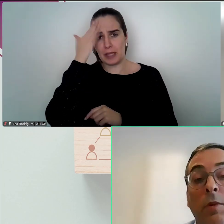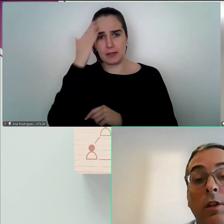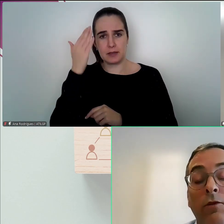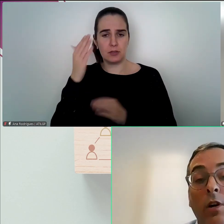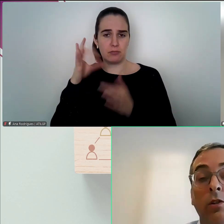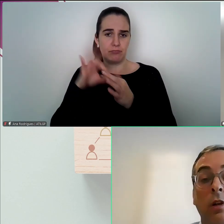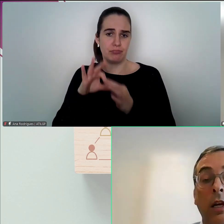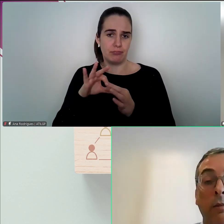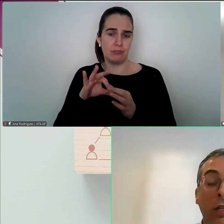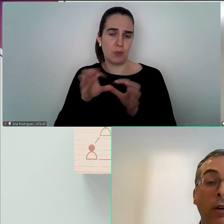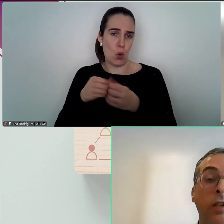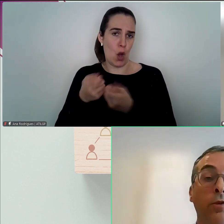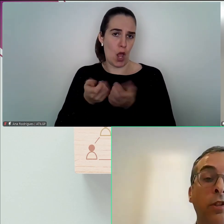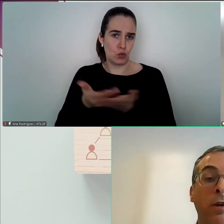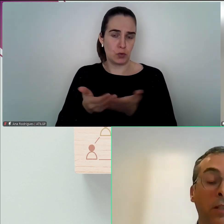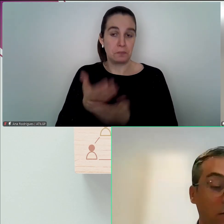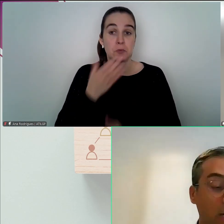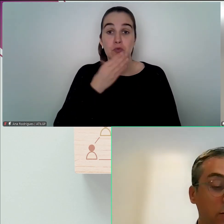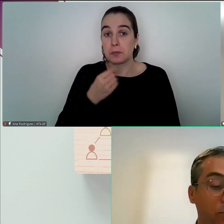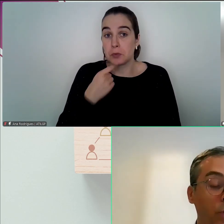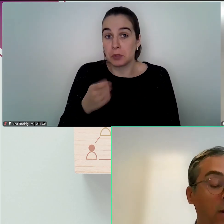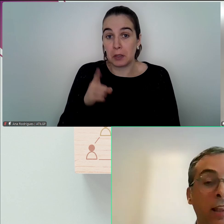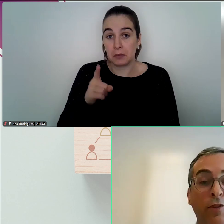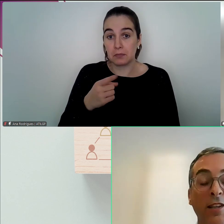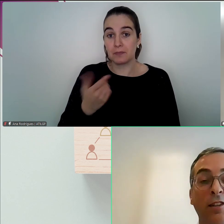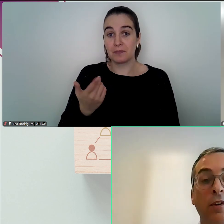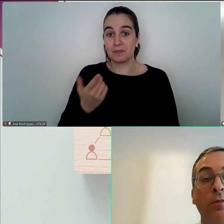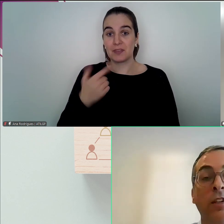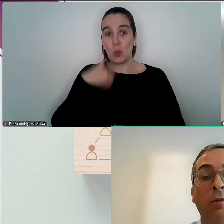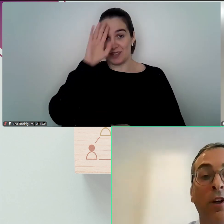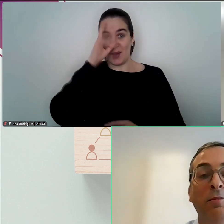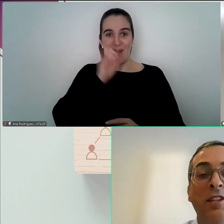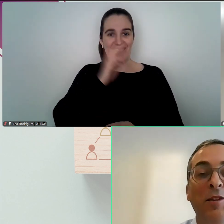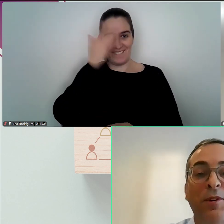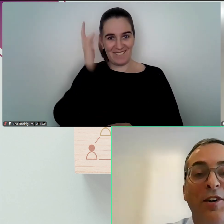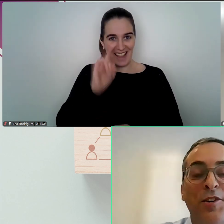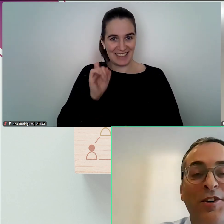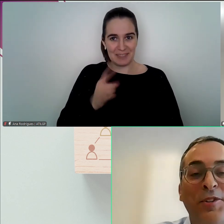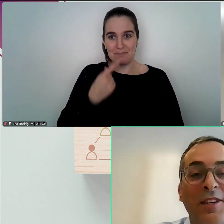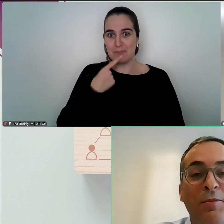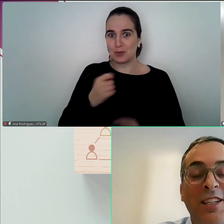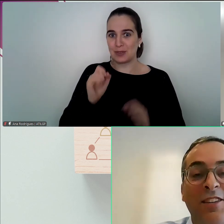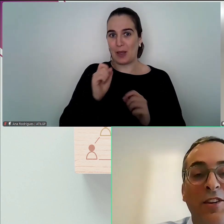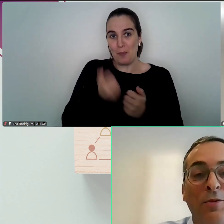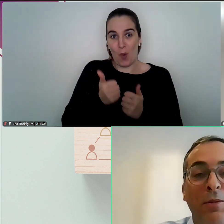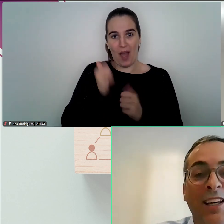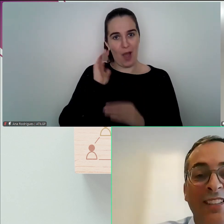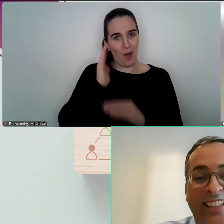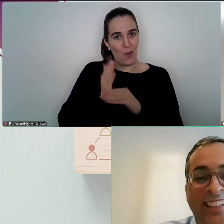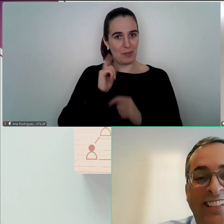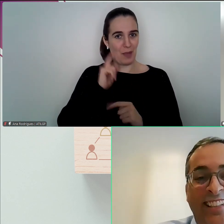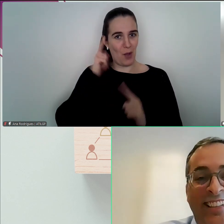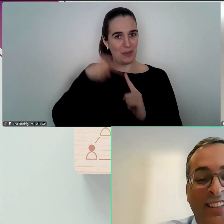dos respectivos órgãos. Deixava-lhe esta última questão. Sr. Professora, não é nada fácil, não é? Portanto, é uma ótima questão para nós concluirmos aqui o nosso